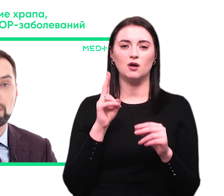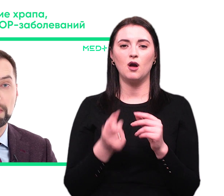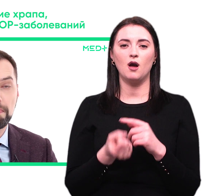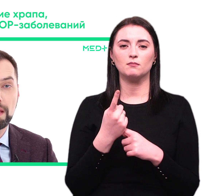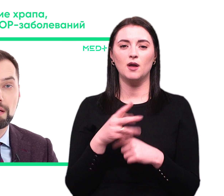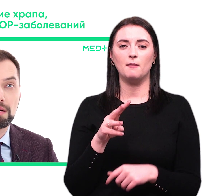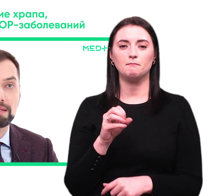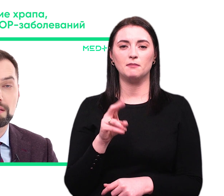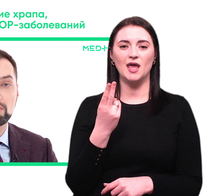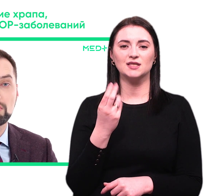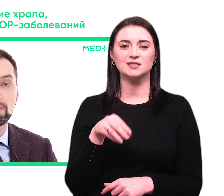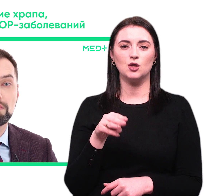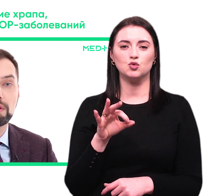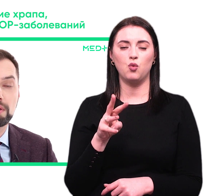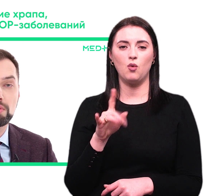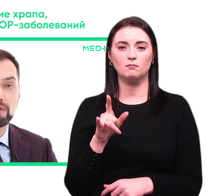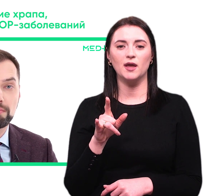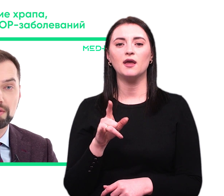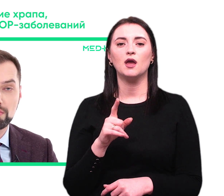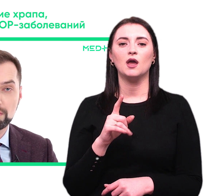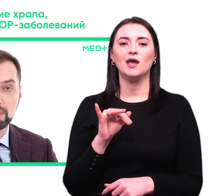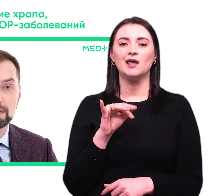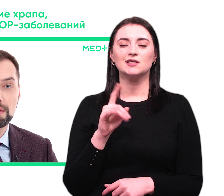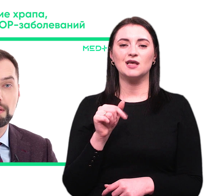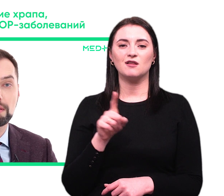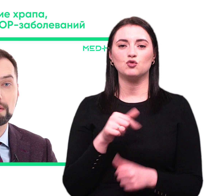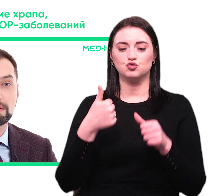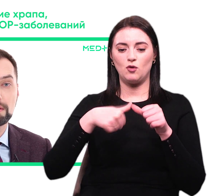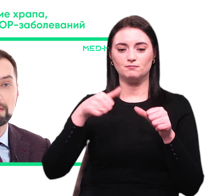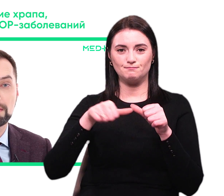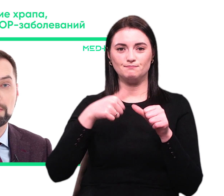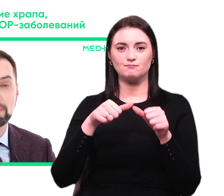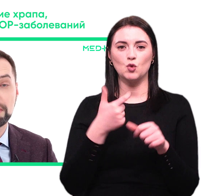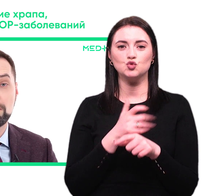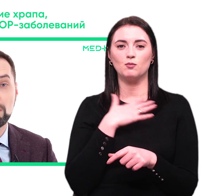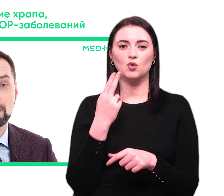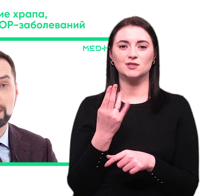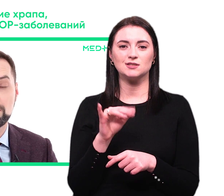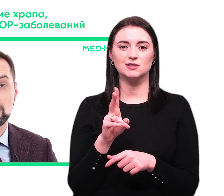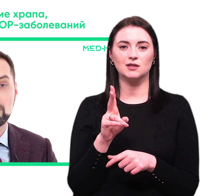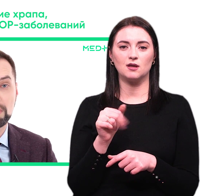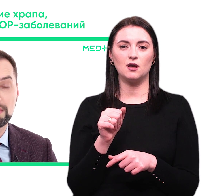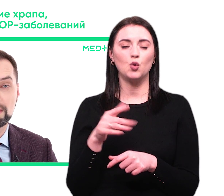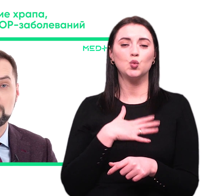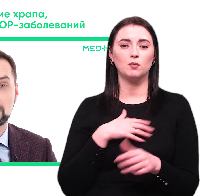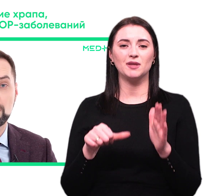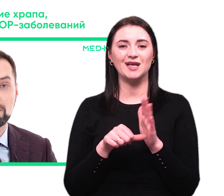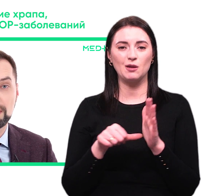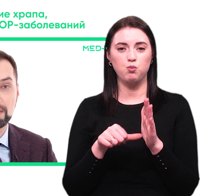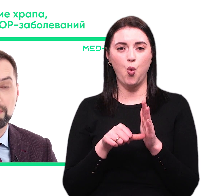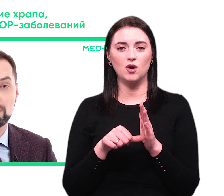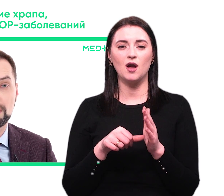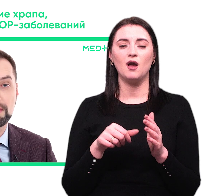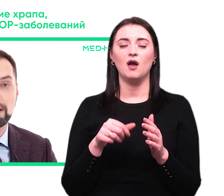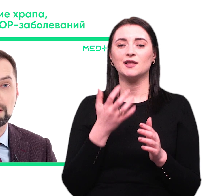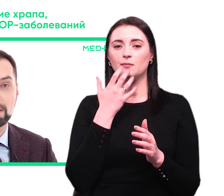образованию мицетомы. Из-за того, что в пломбировочной массе очень много цинка, и цинк любит грибок, а грибок еще любит, когда темно, тепло и